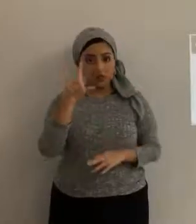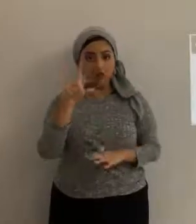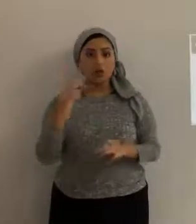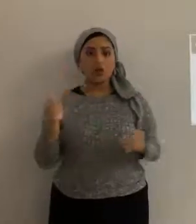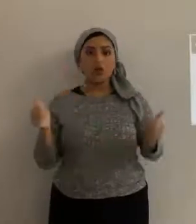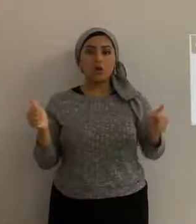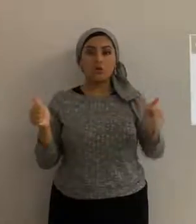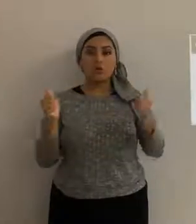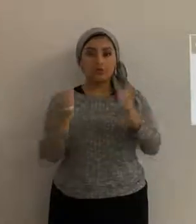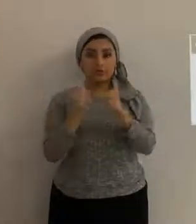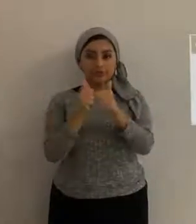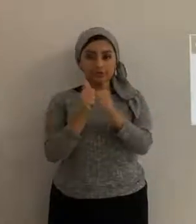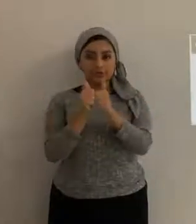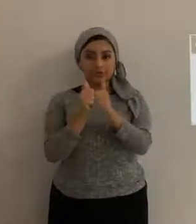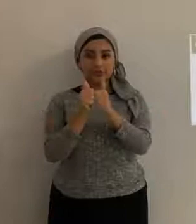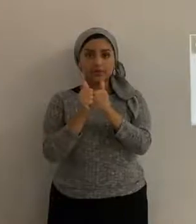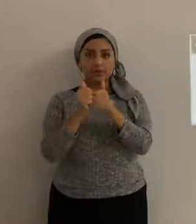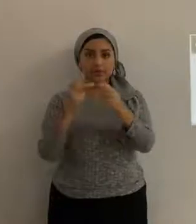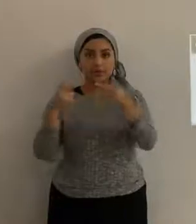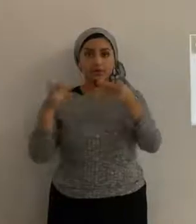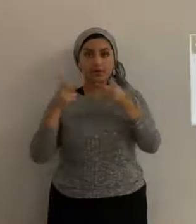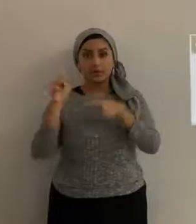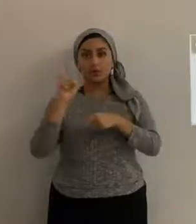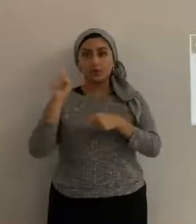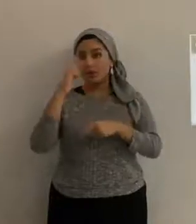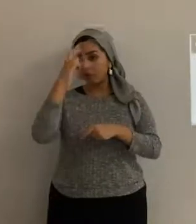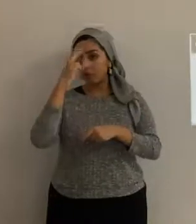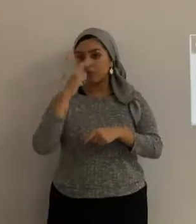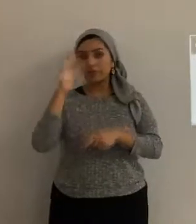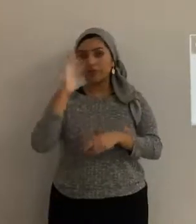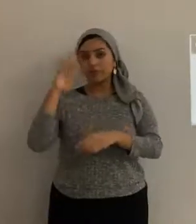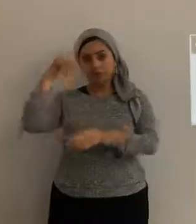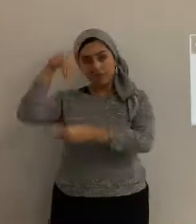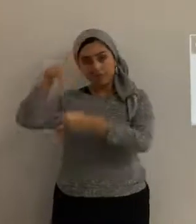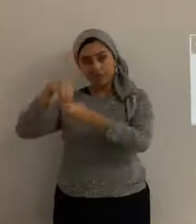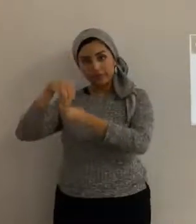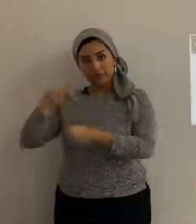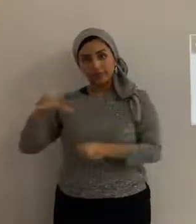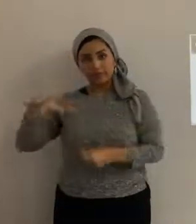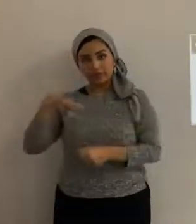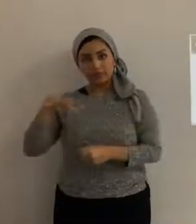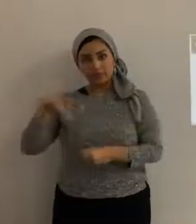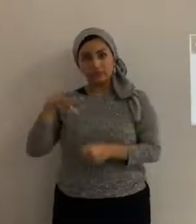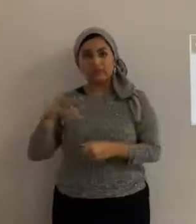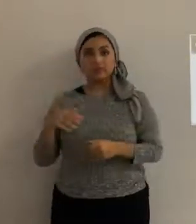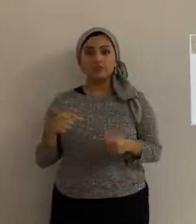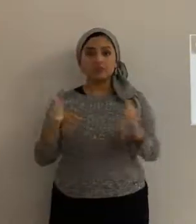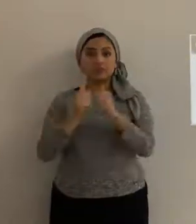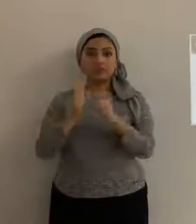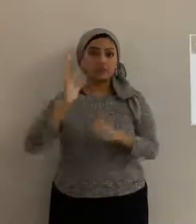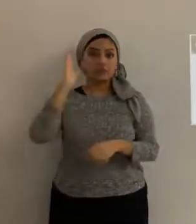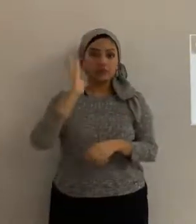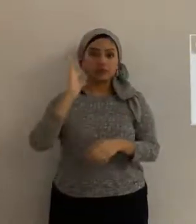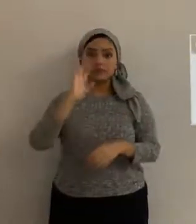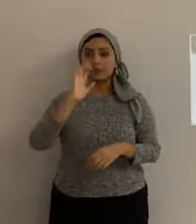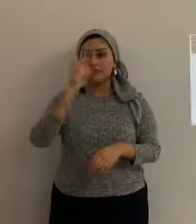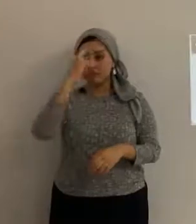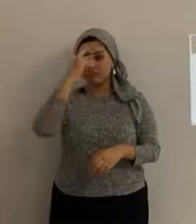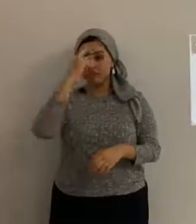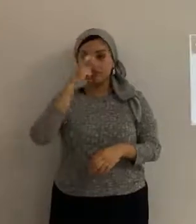fortaleza Antonia, lo que era la fortaleza Antonia. Entonces el Cótel es parte de lo que era la fortaleza Antonia. Aquí